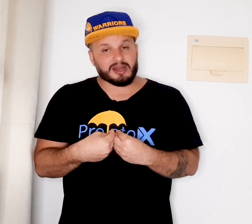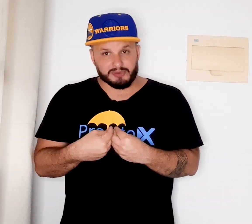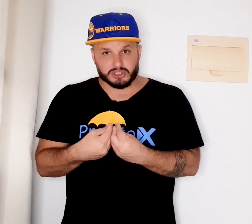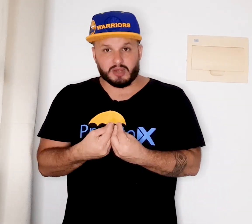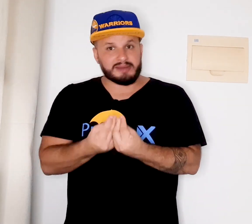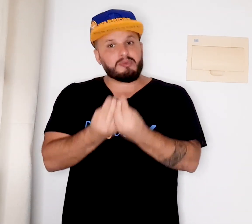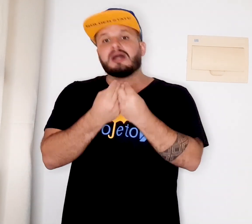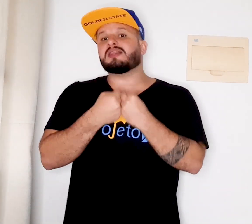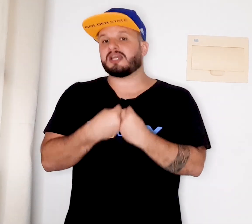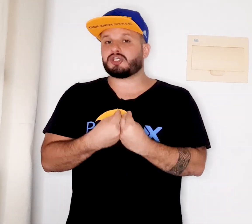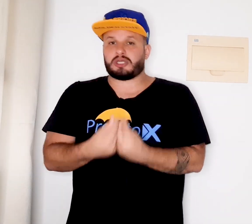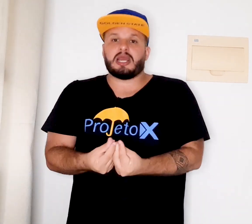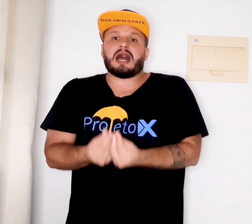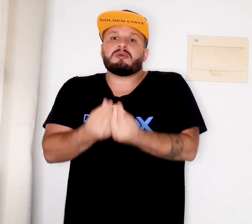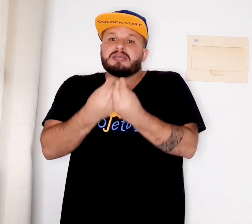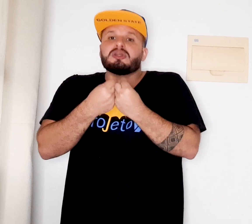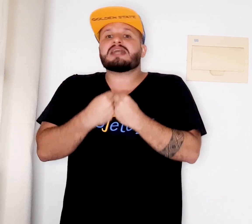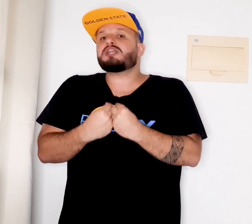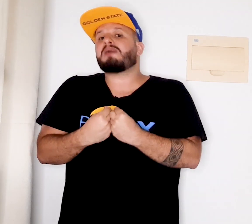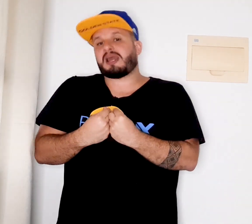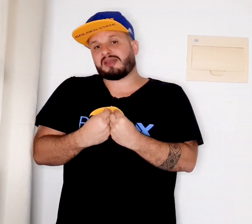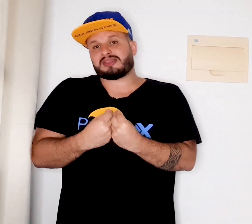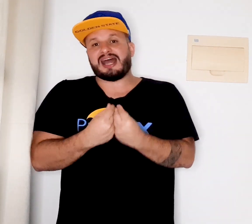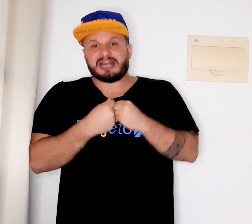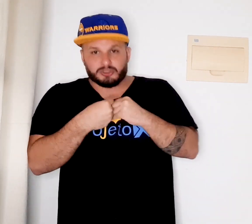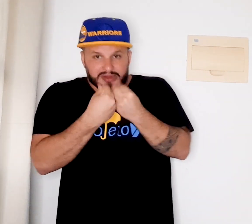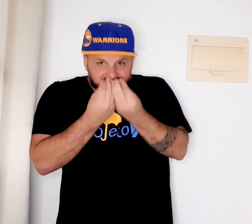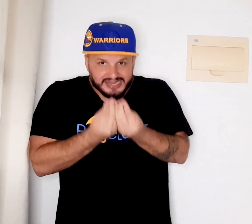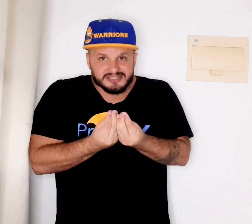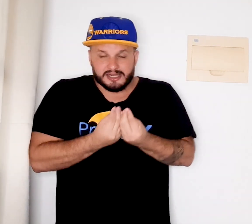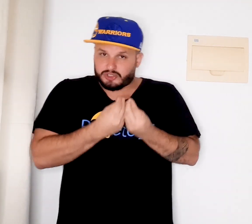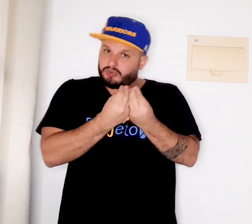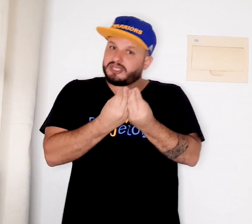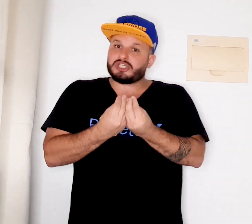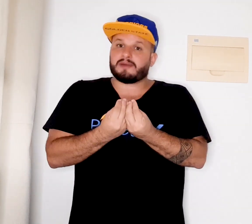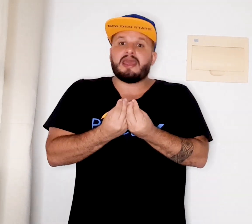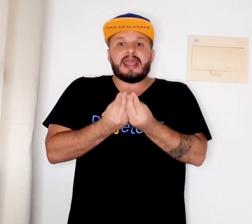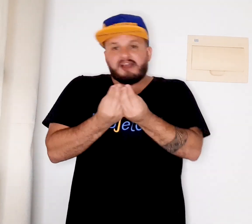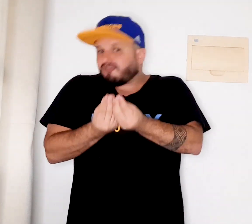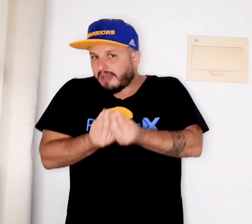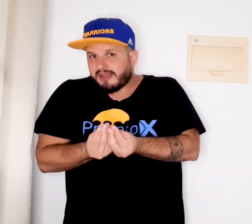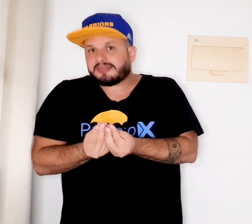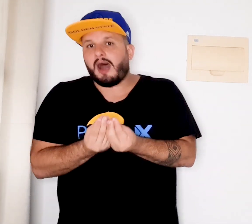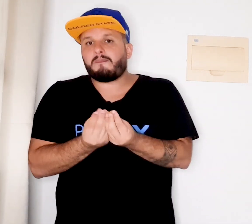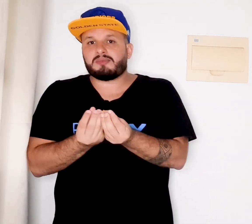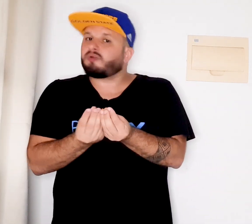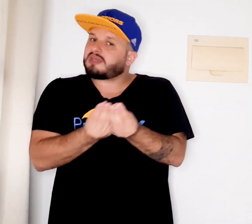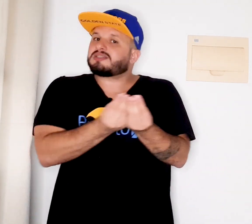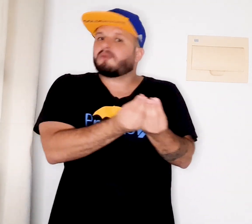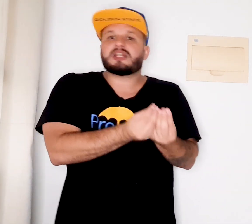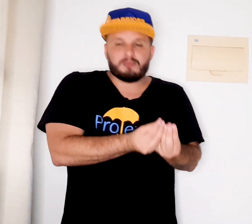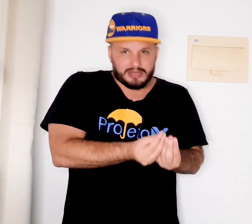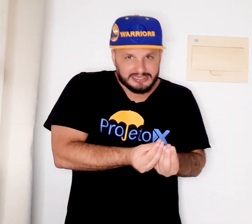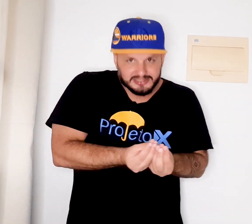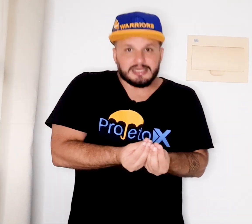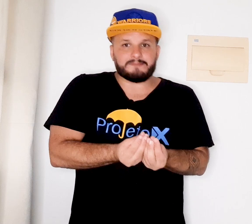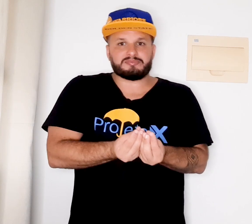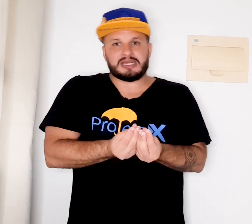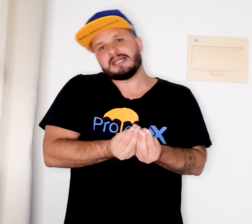né, pessoal, é importante. A imunidade parlamentar, na sua essência, na sua origem, ela é fundamental para a manutenção da democracia,